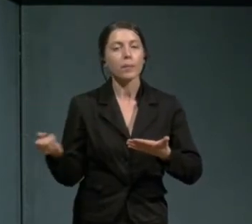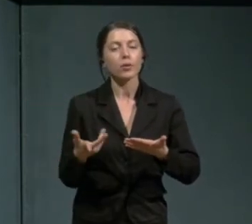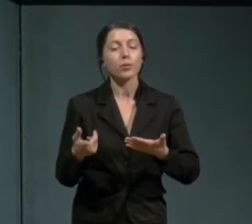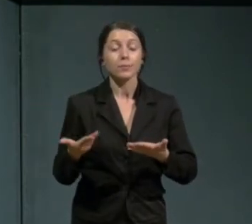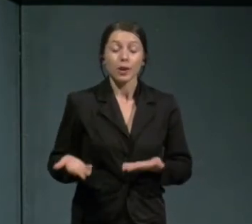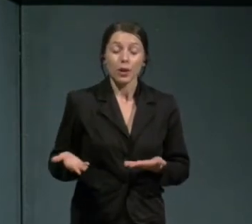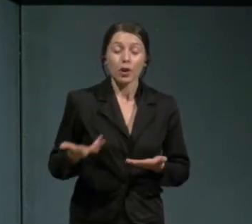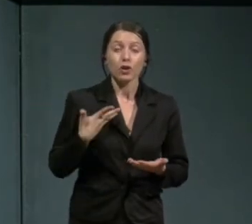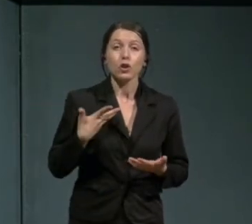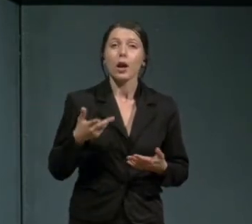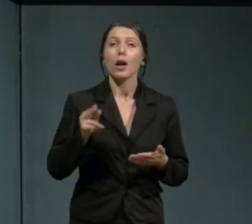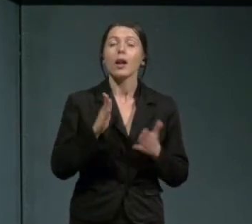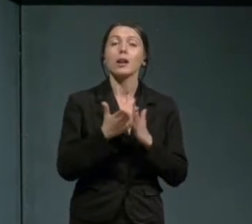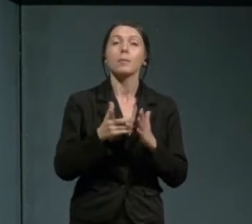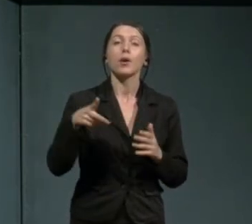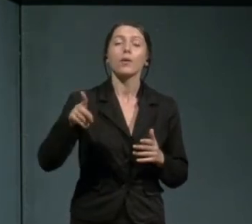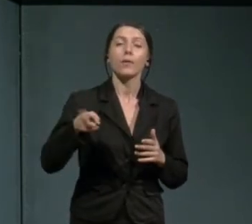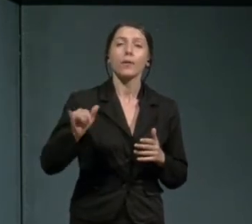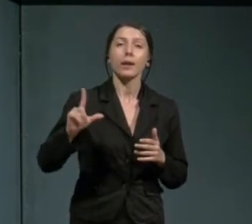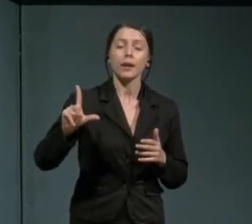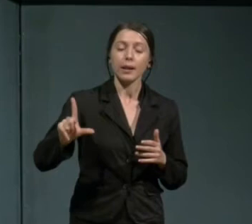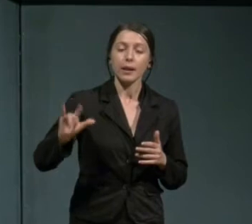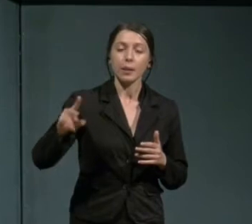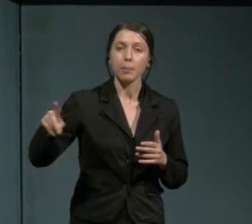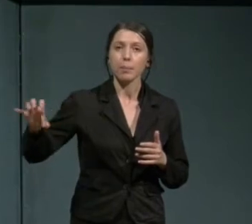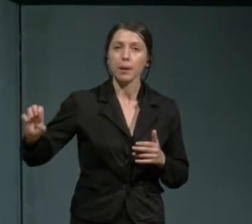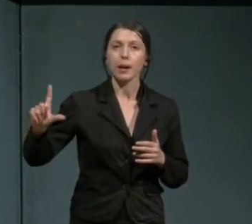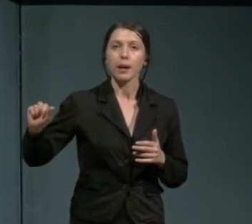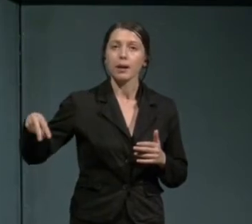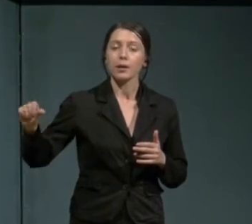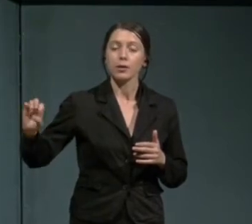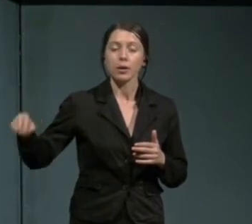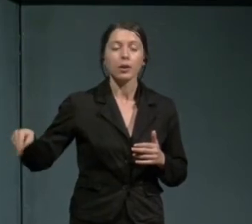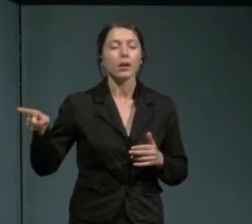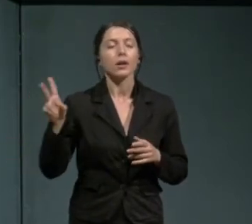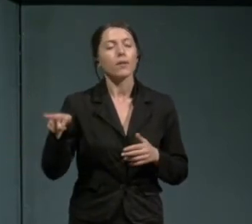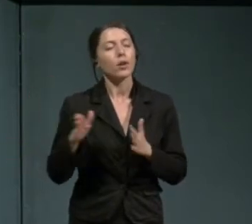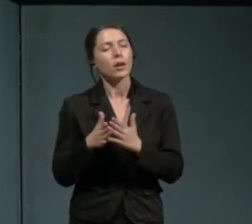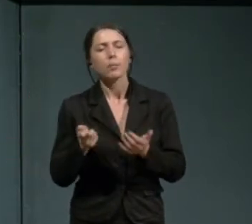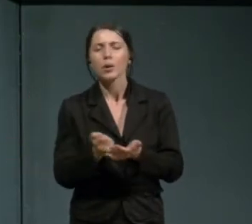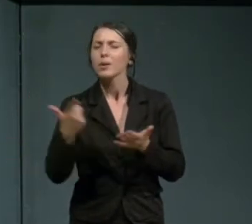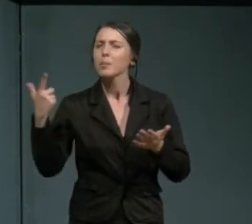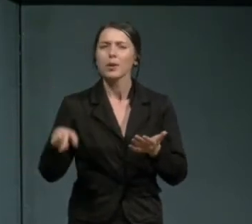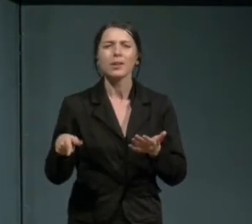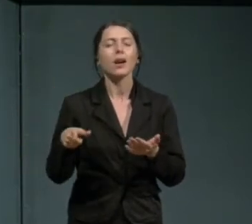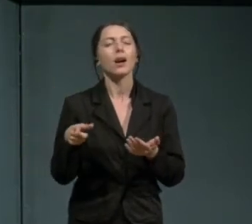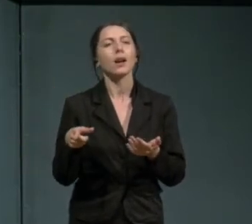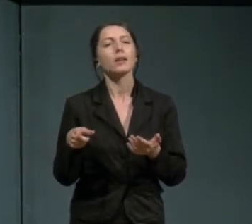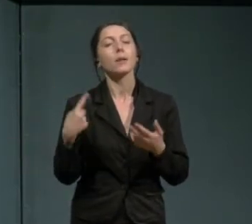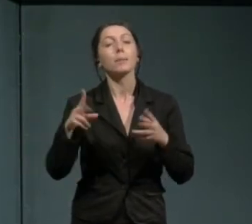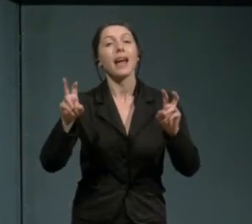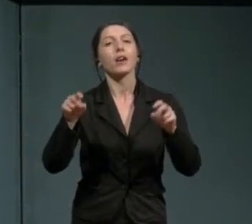philip l'osso che è stato pubblicato recentemente un libro molto importante che riguarda questa